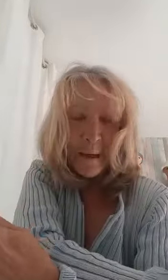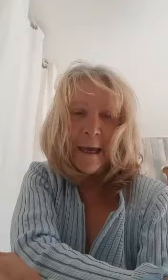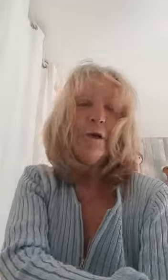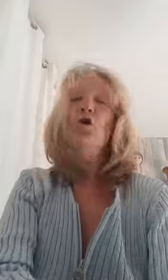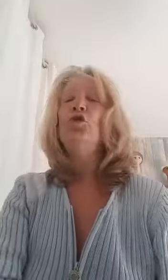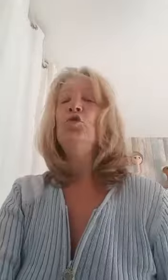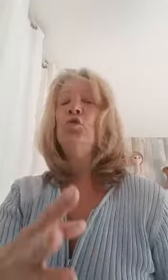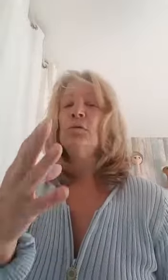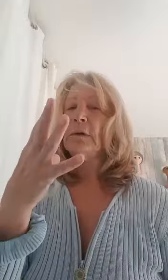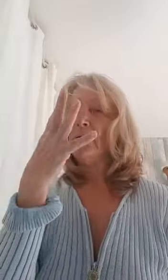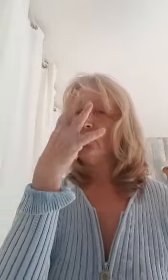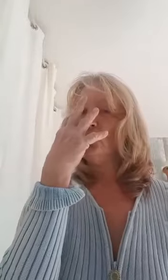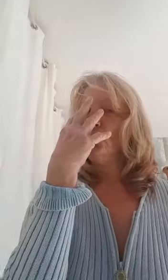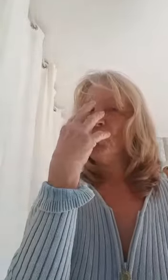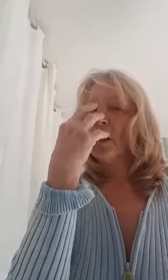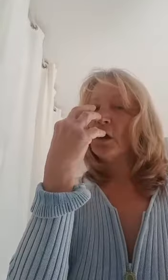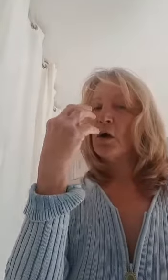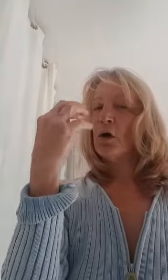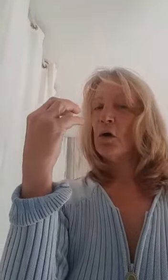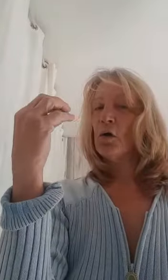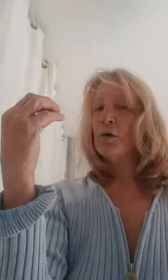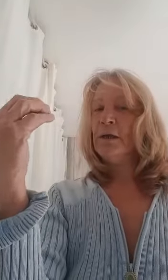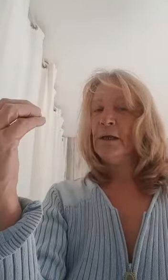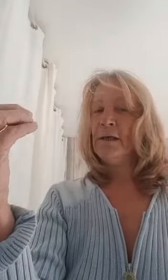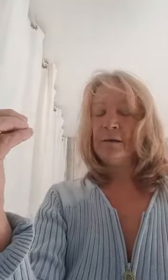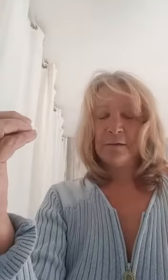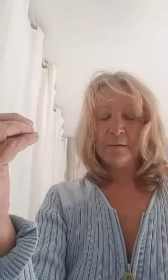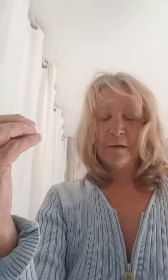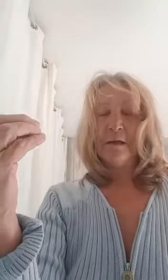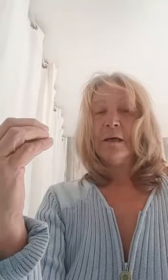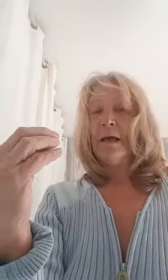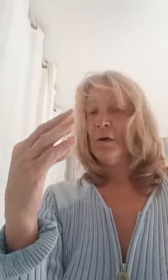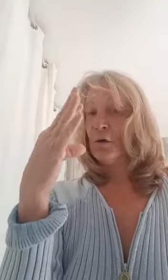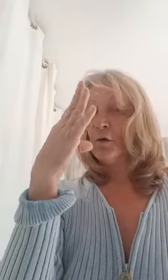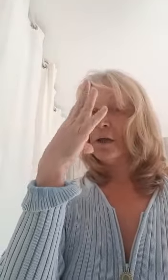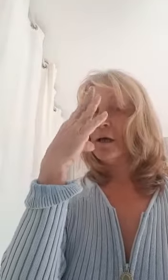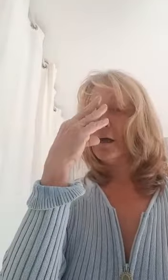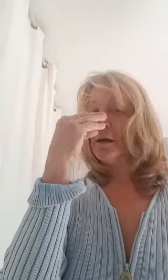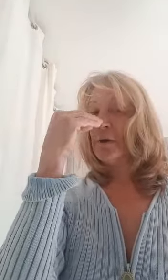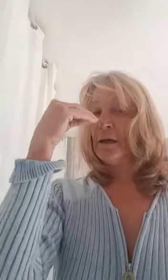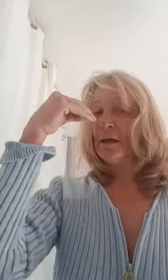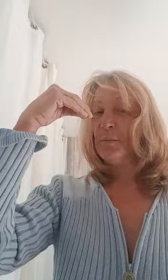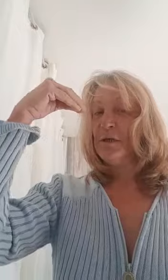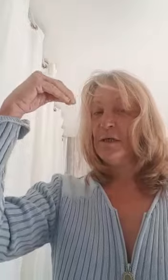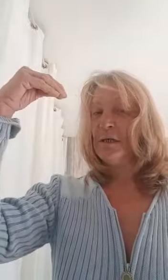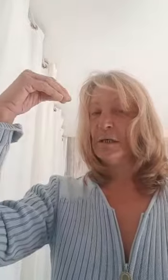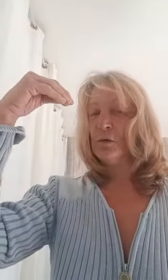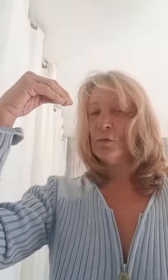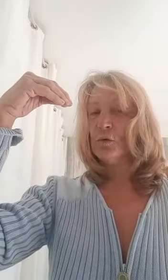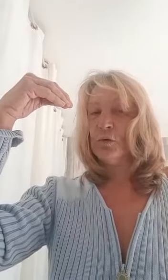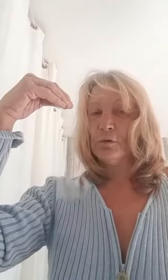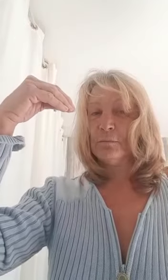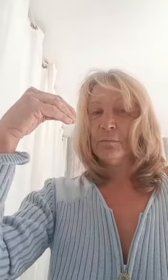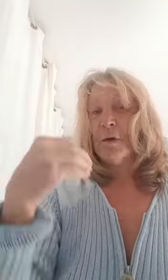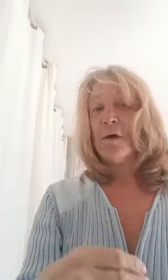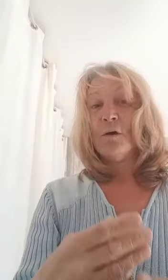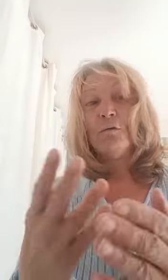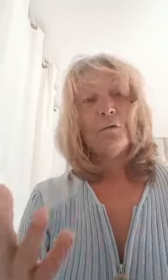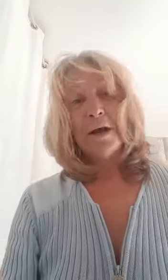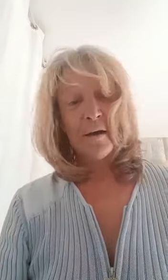Après, le loup. Alors, le loup, il a un grand nez. Et le renard, eh ben, il a un petit nez qui remonte. Voilà,